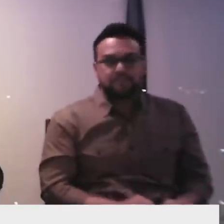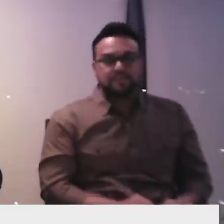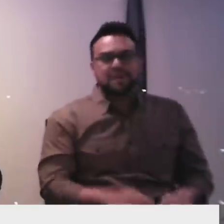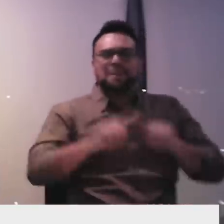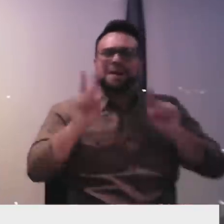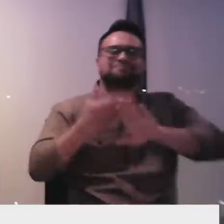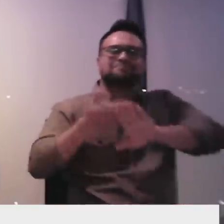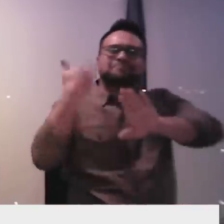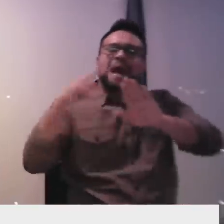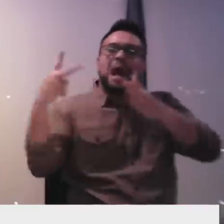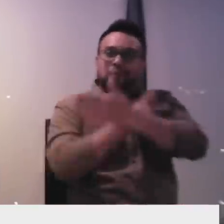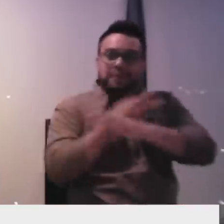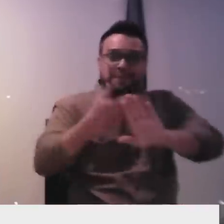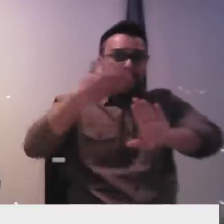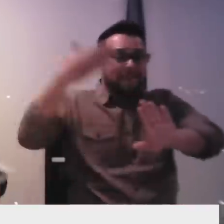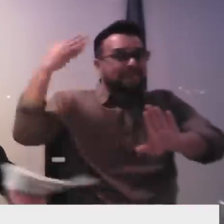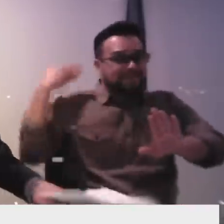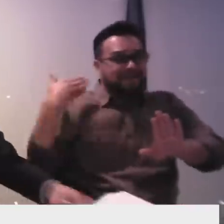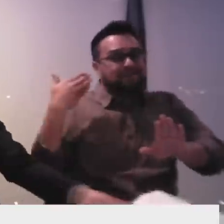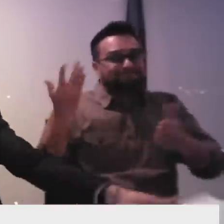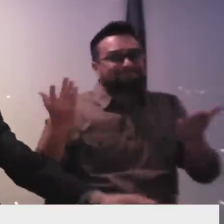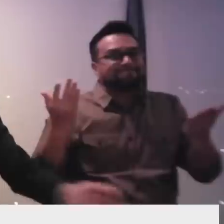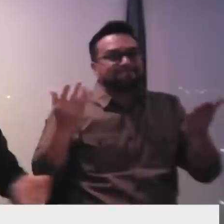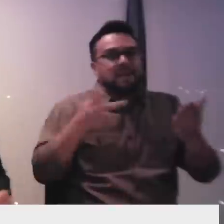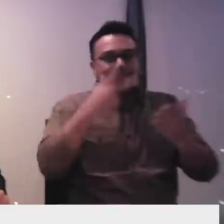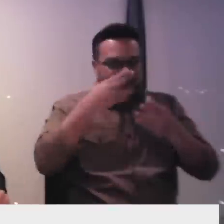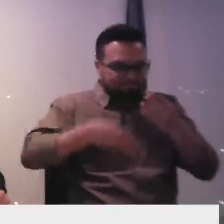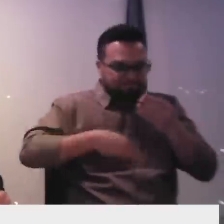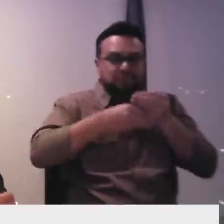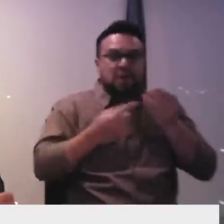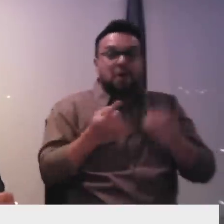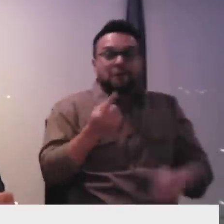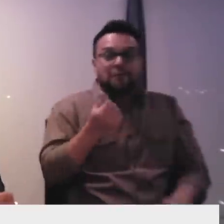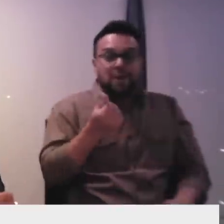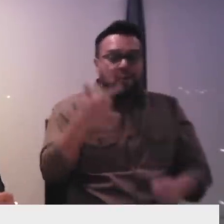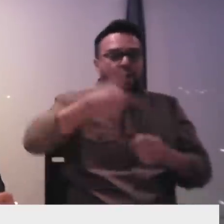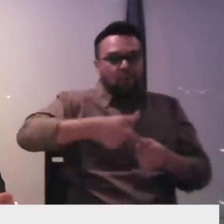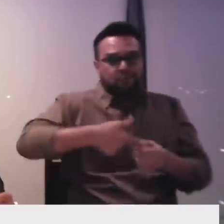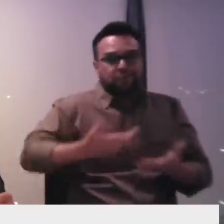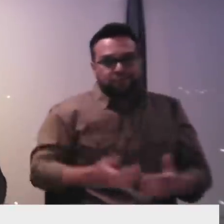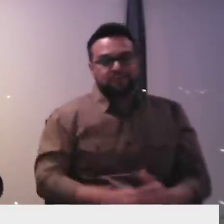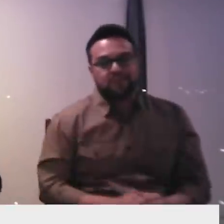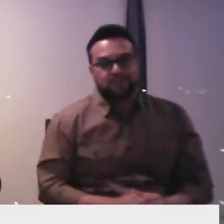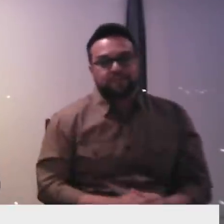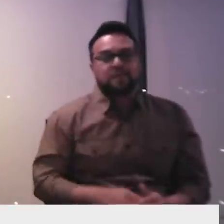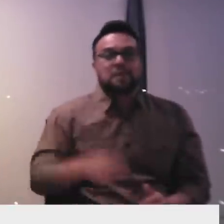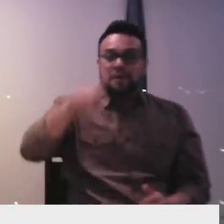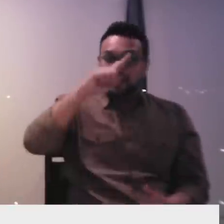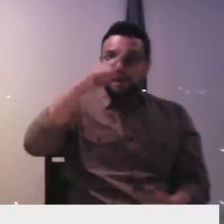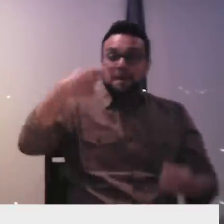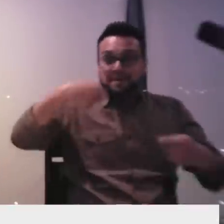passado, pessoal, contribui com o preço do combustível aqui no final da linha. Tá? Temos que lembrar